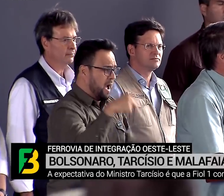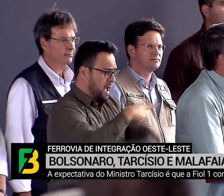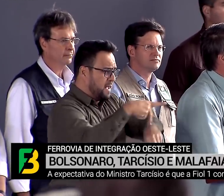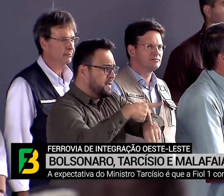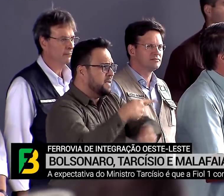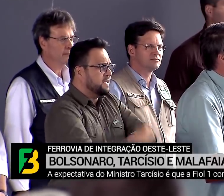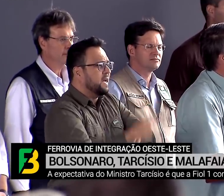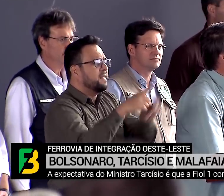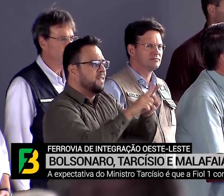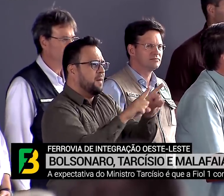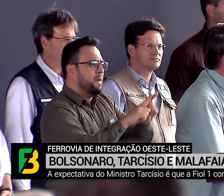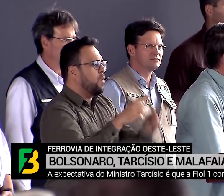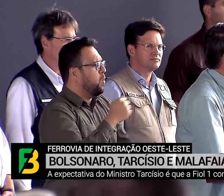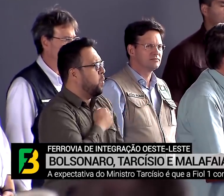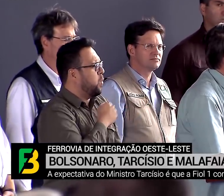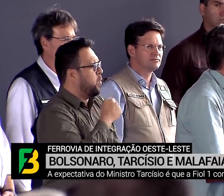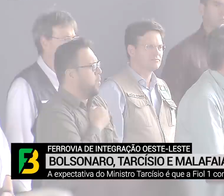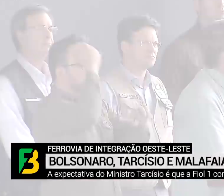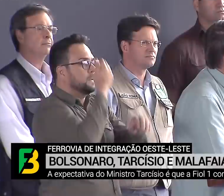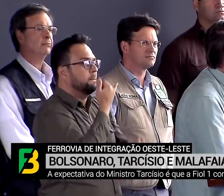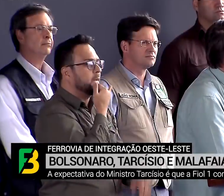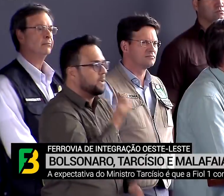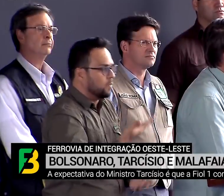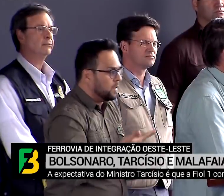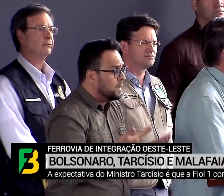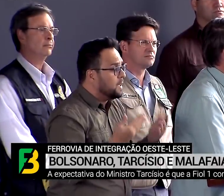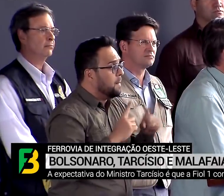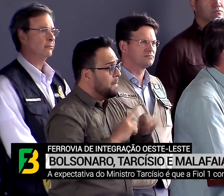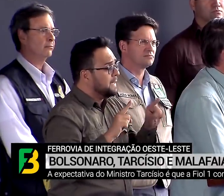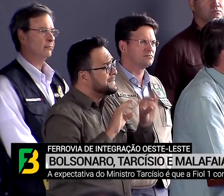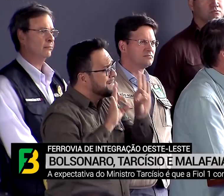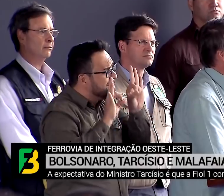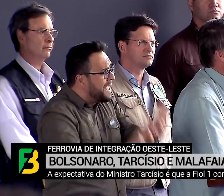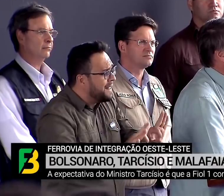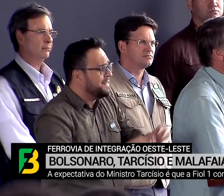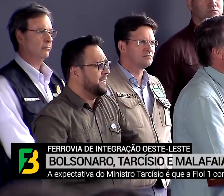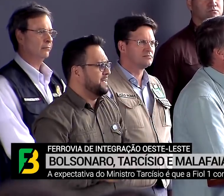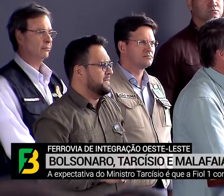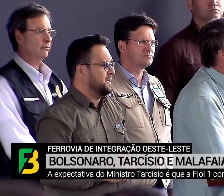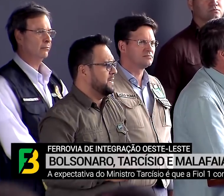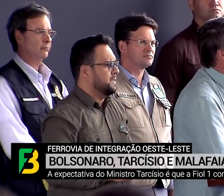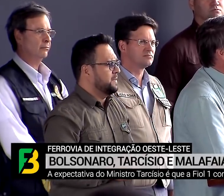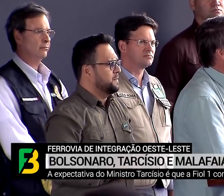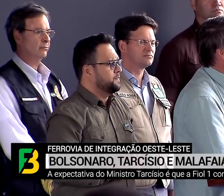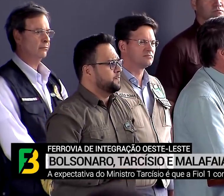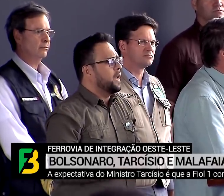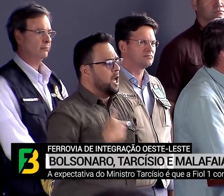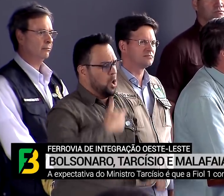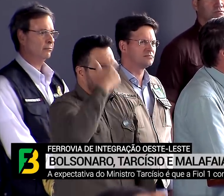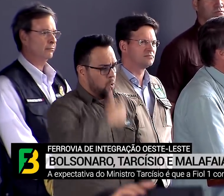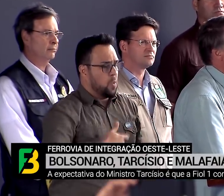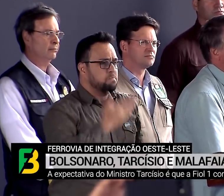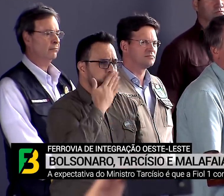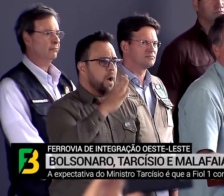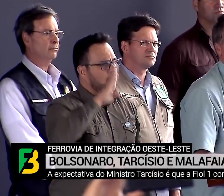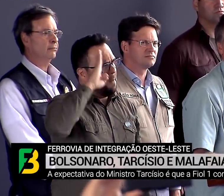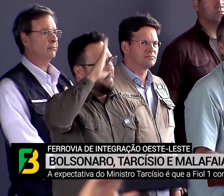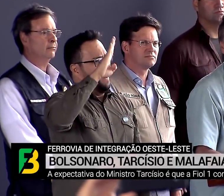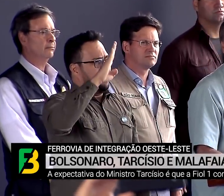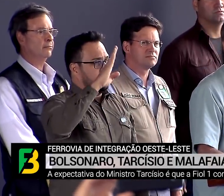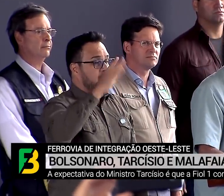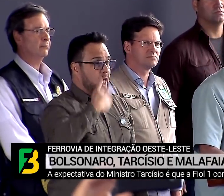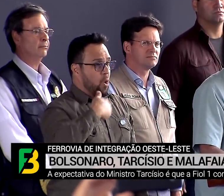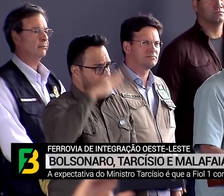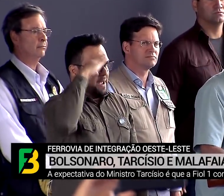EA grandiosidade do seu povo tenho certeza e como militar jurei da minha vida pela minha